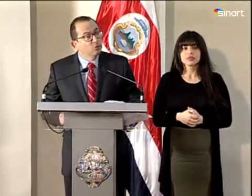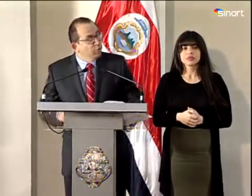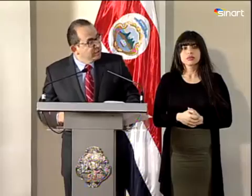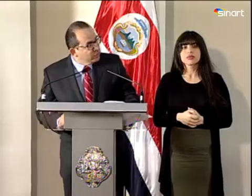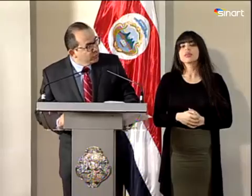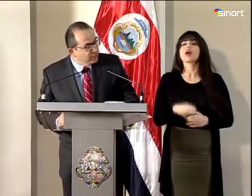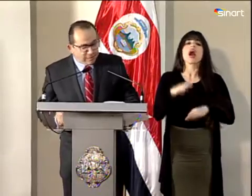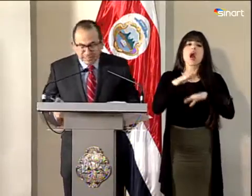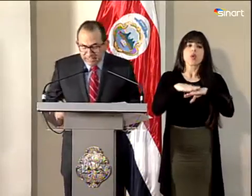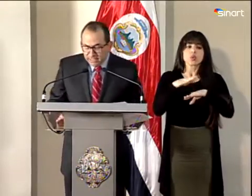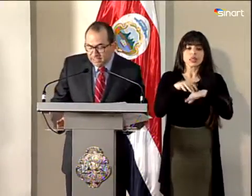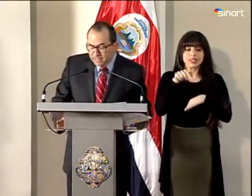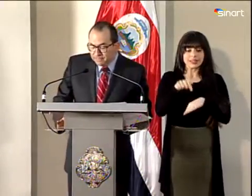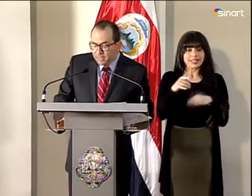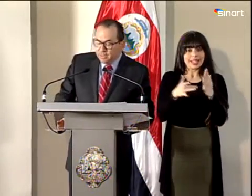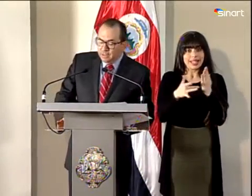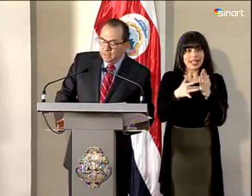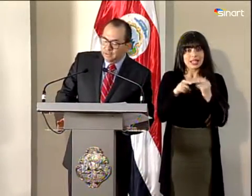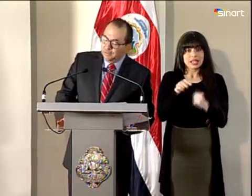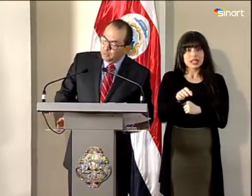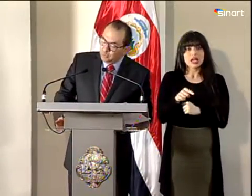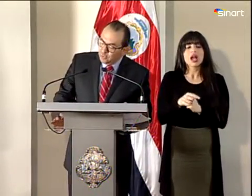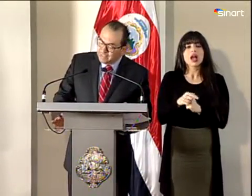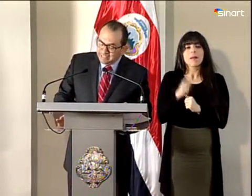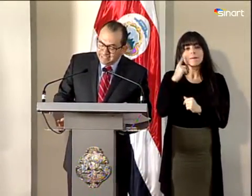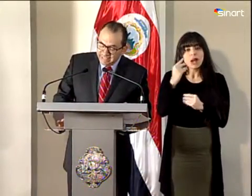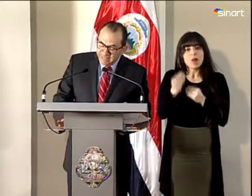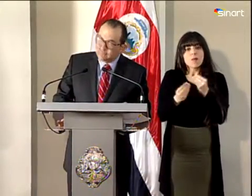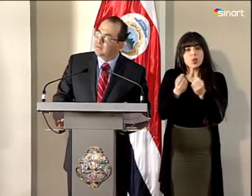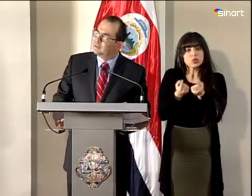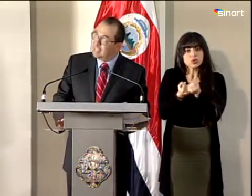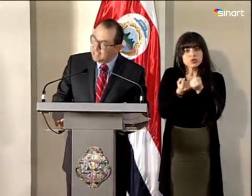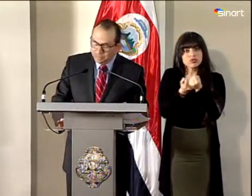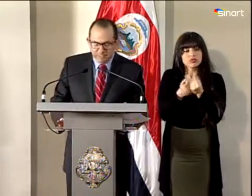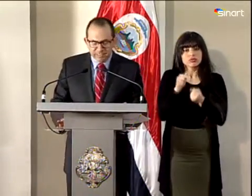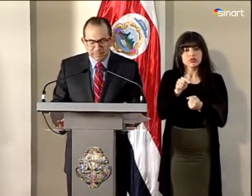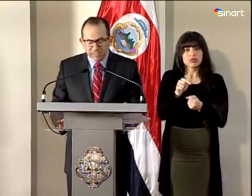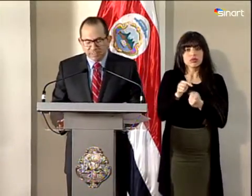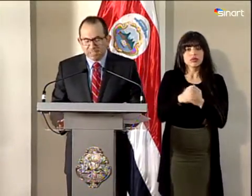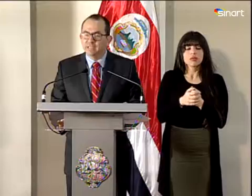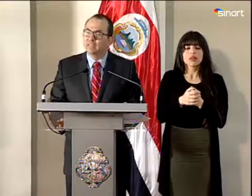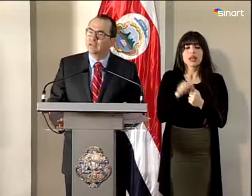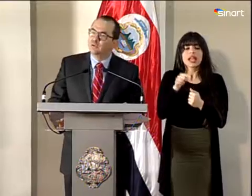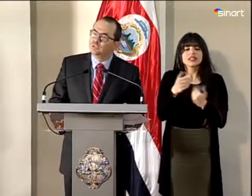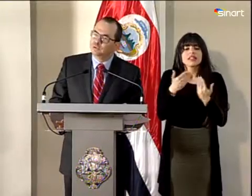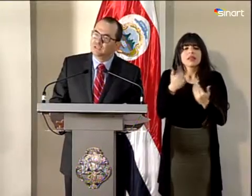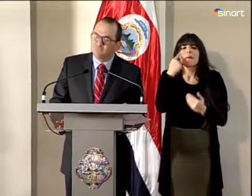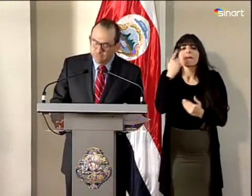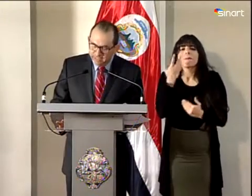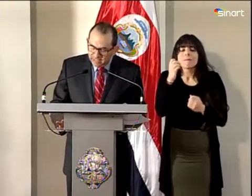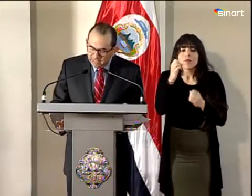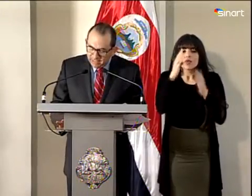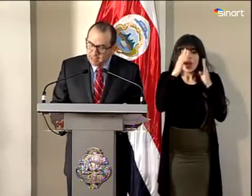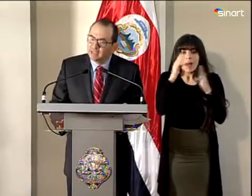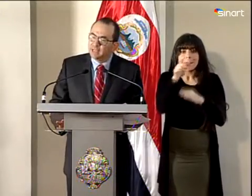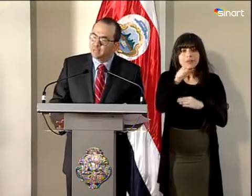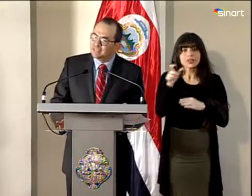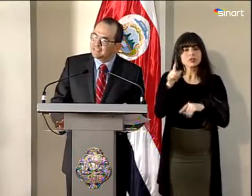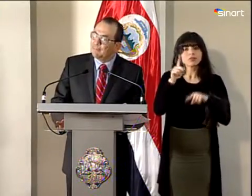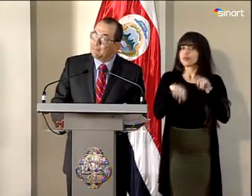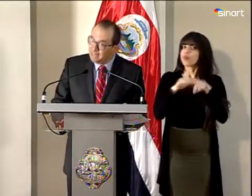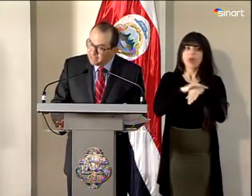La autorización de esta técnica de reproducción asistida se da precisamente para atender la condición de infertilidad